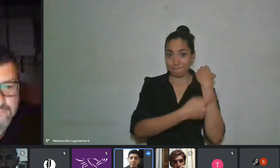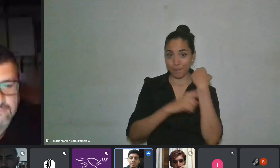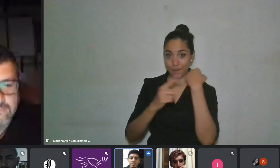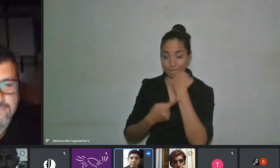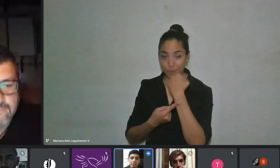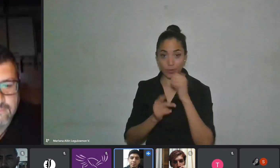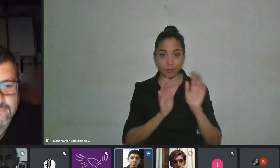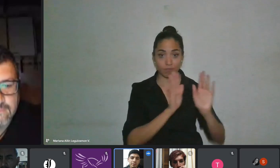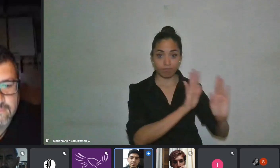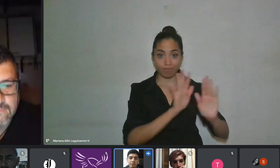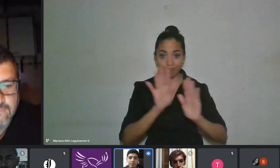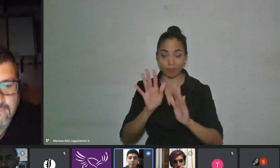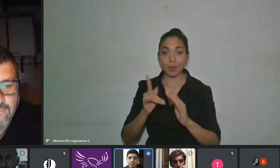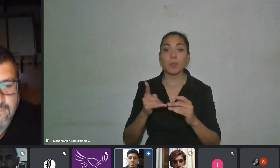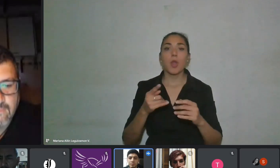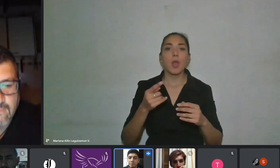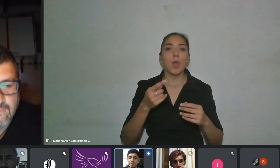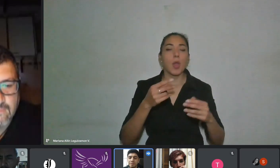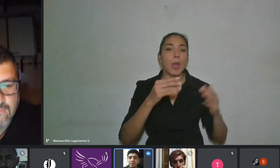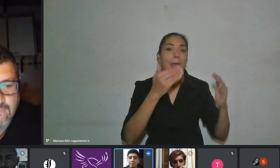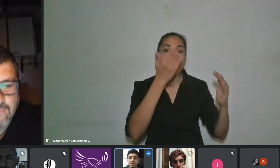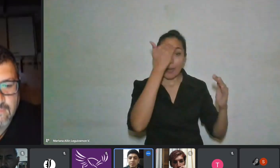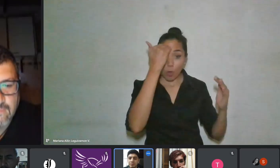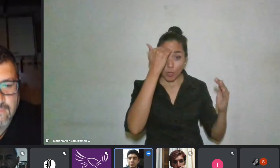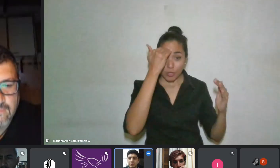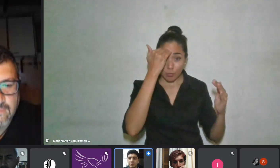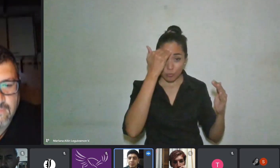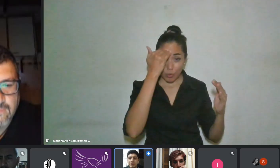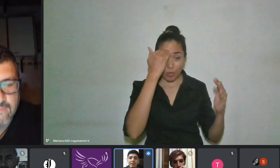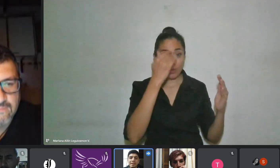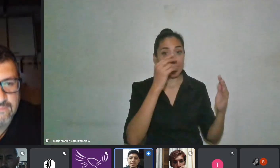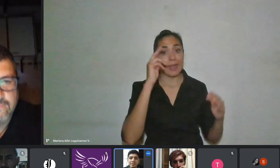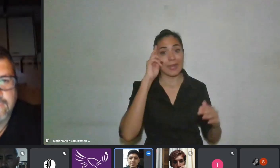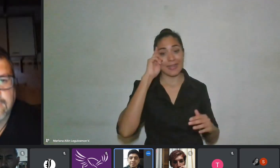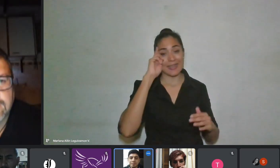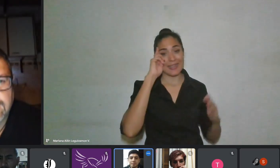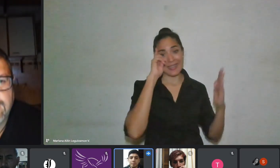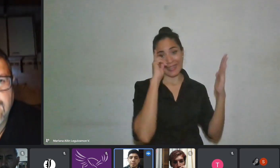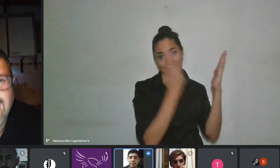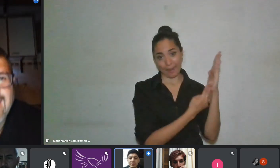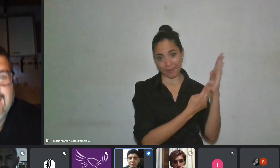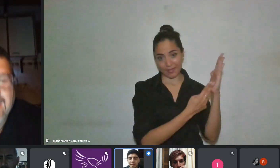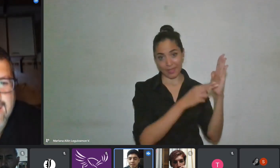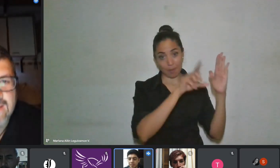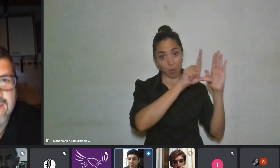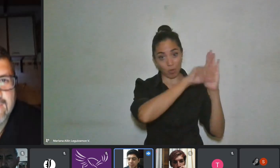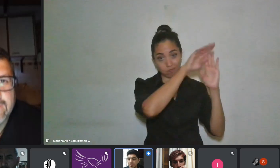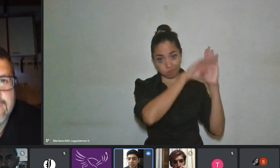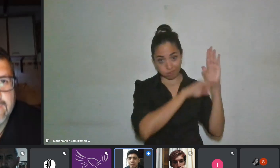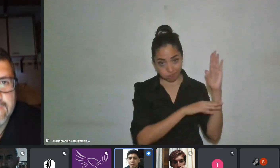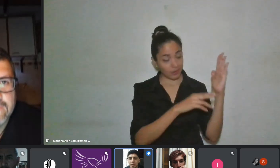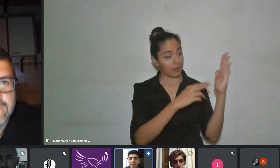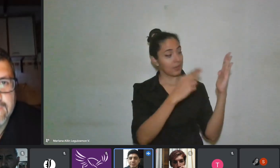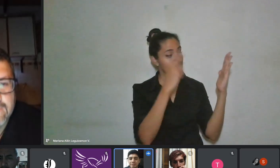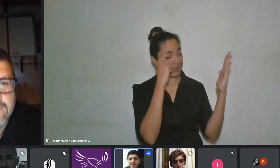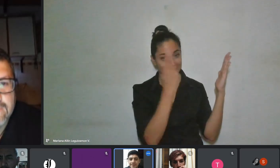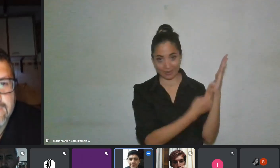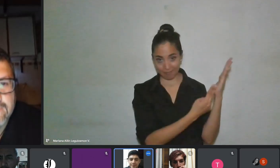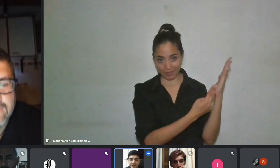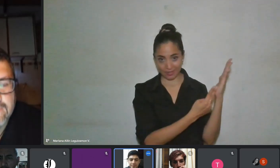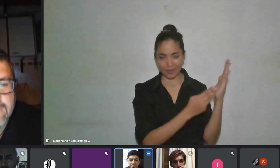a la constitución, ¿no? Que tengamos, o en base a las leyes. Como para que quede claro que los